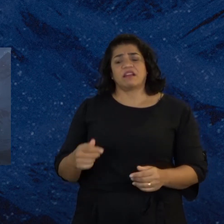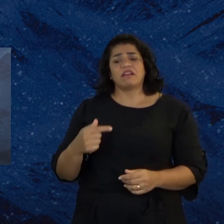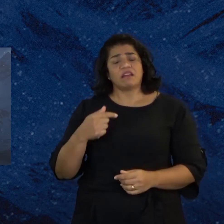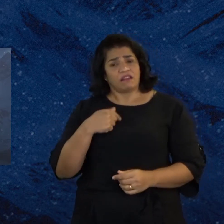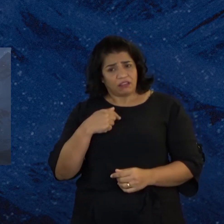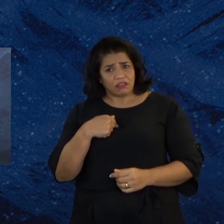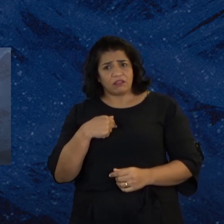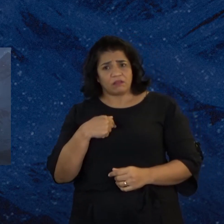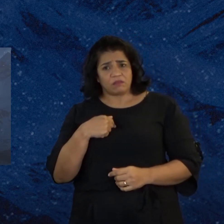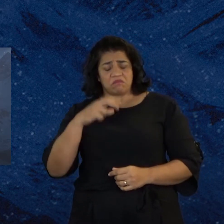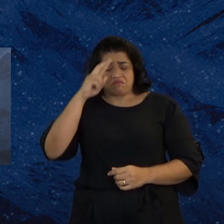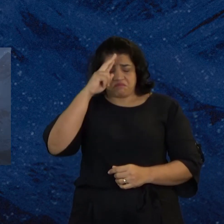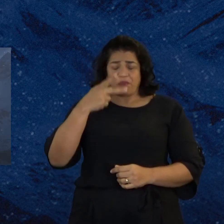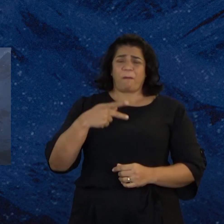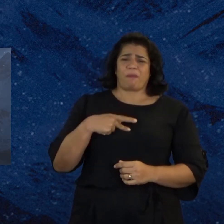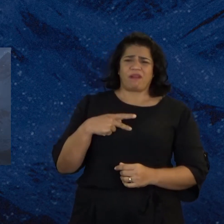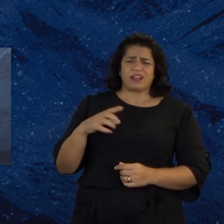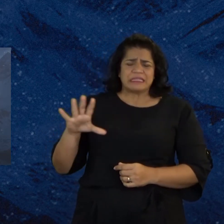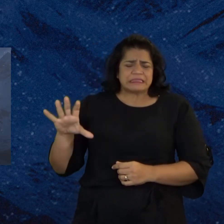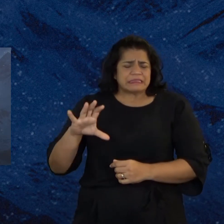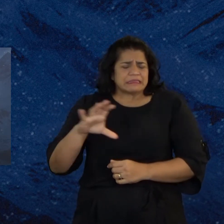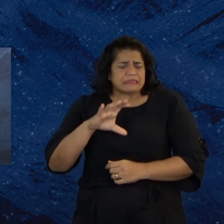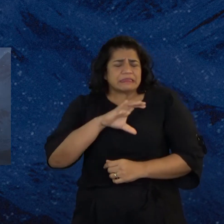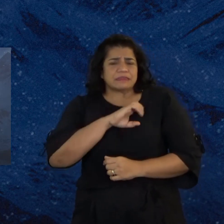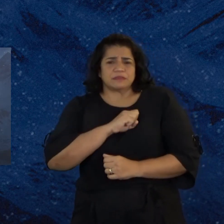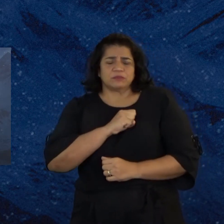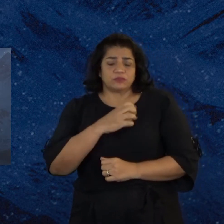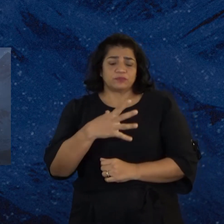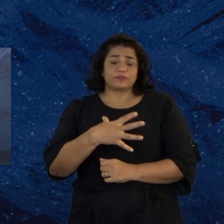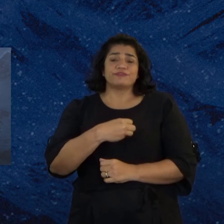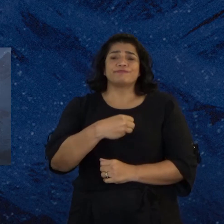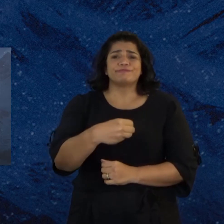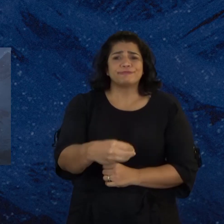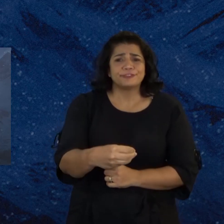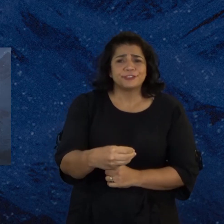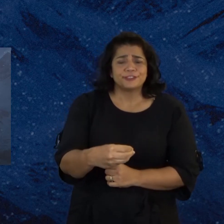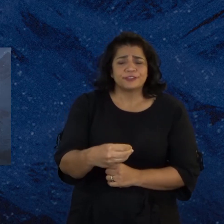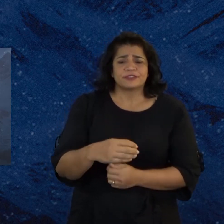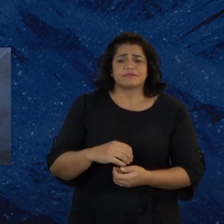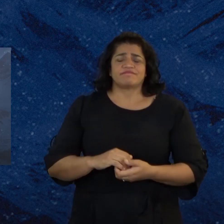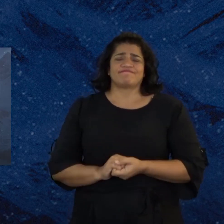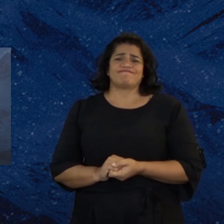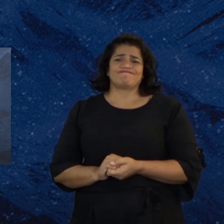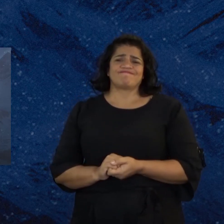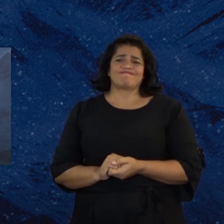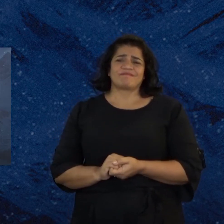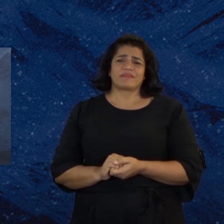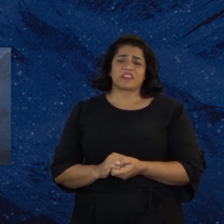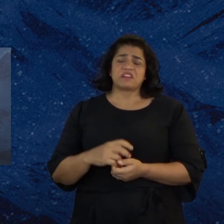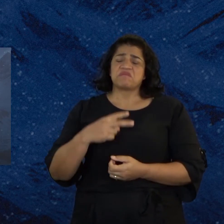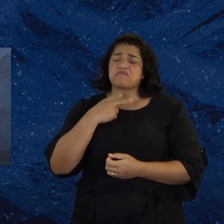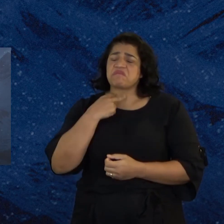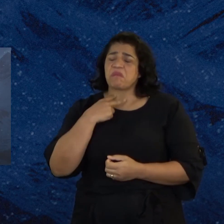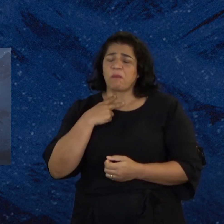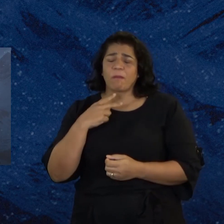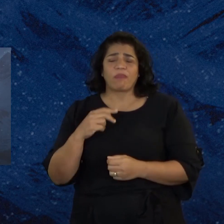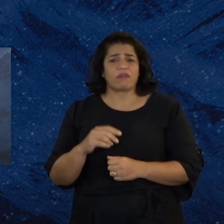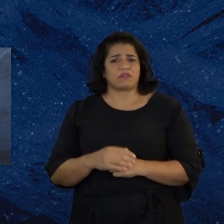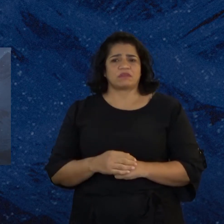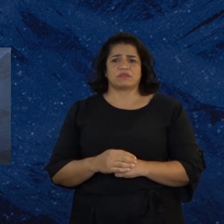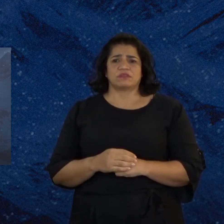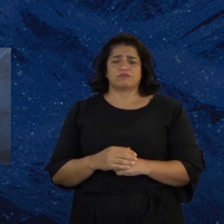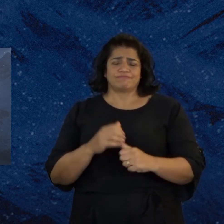tanto minhas filhas, meus netos. Fiquei privado de tê-los comigo. Não é?